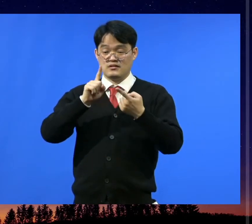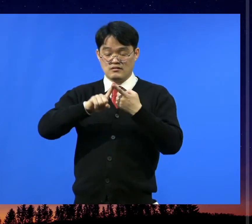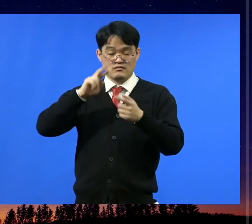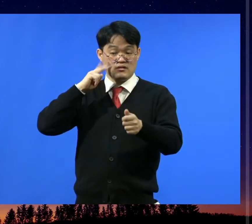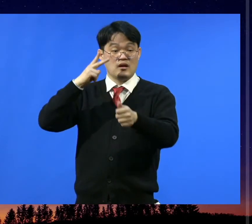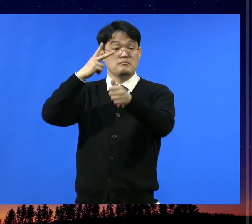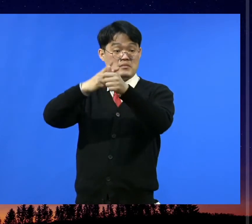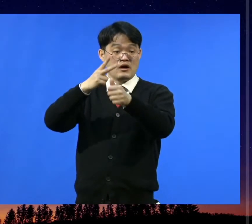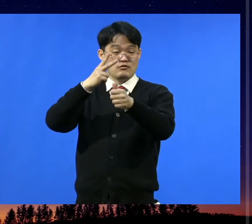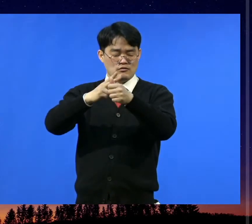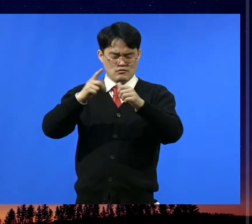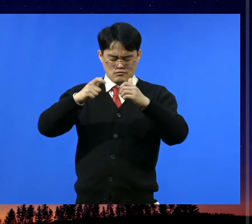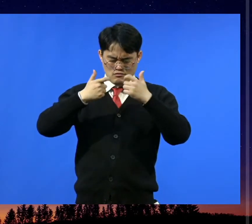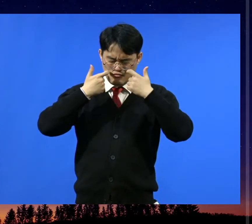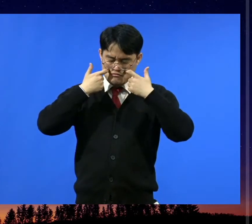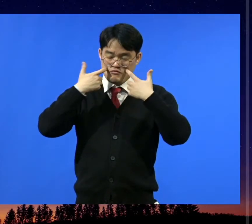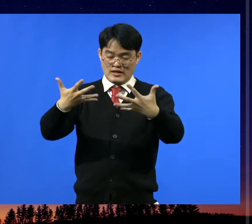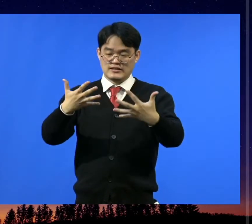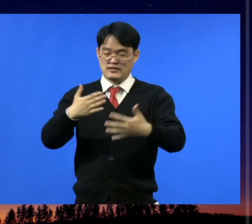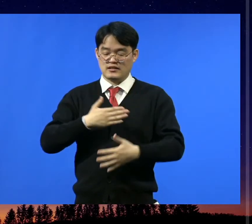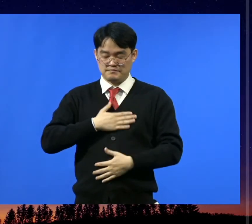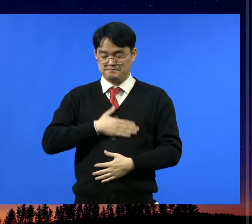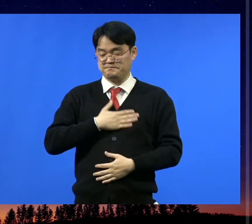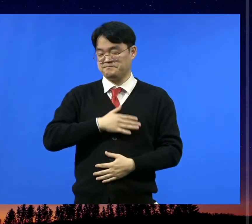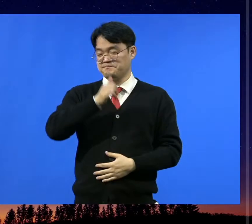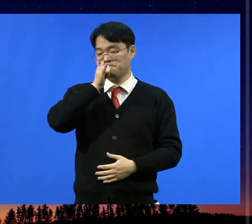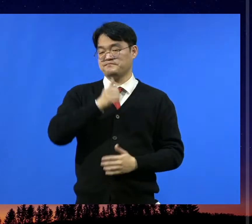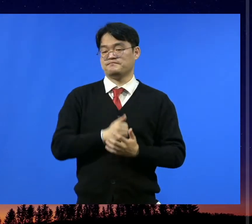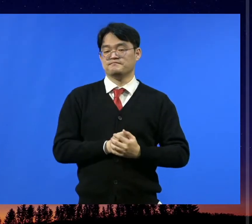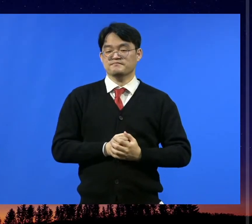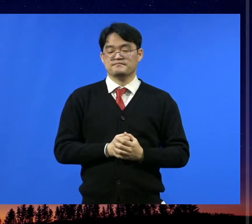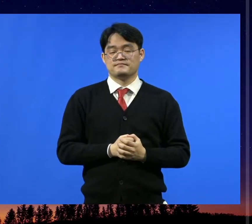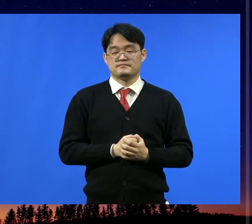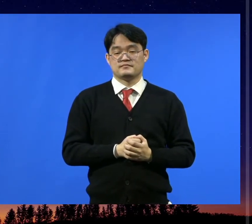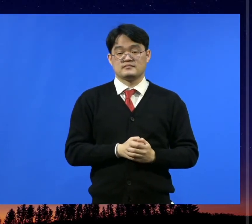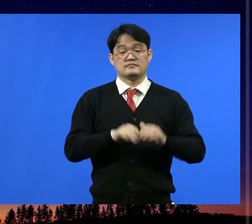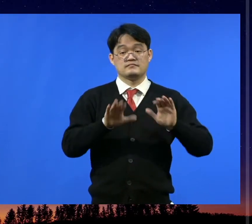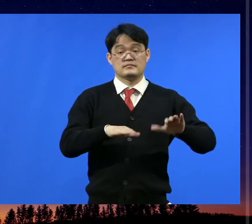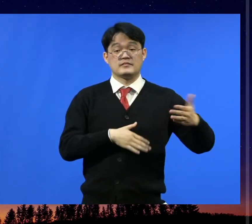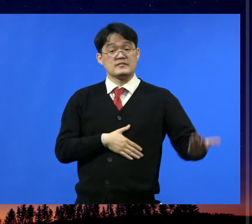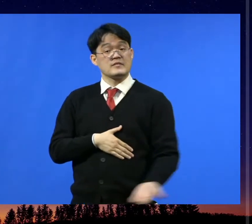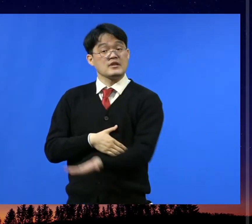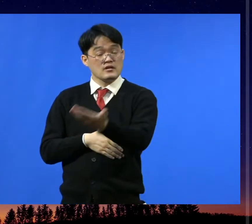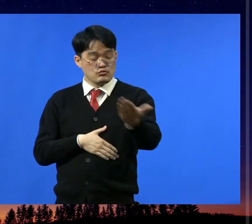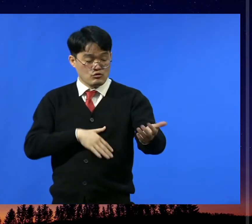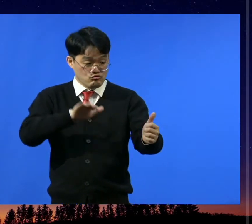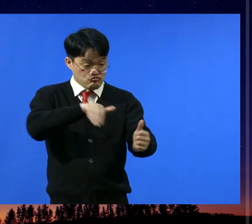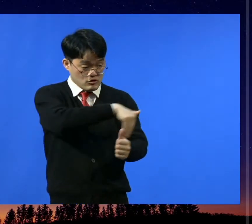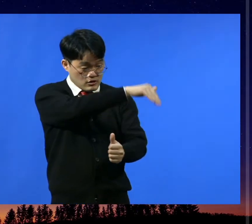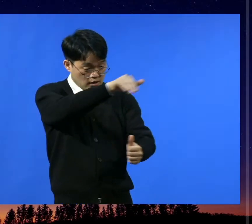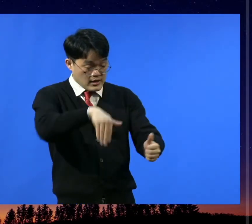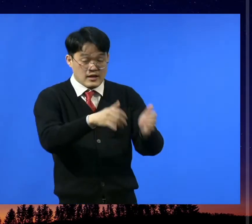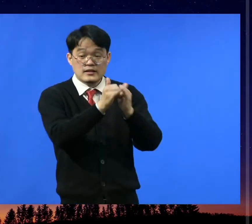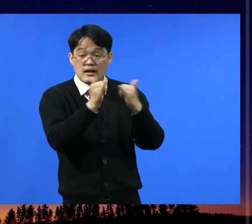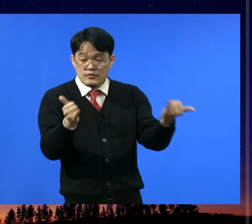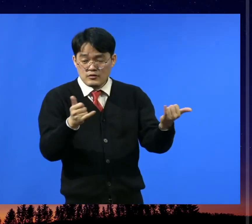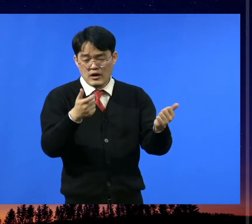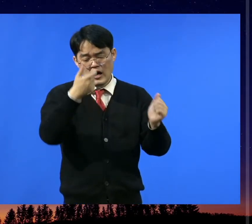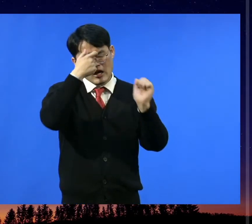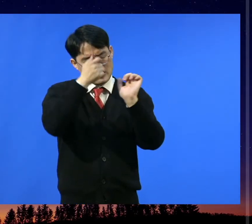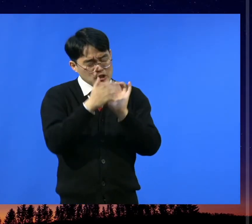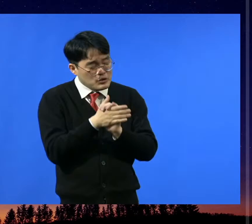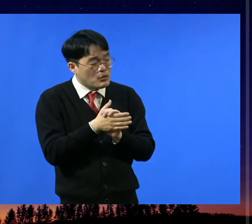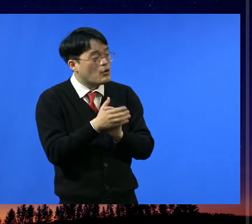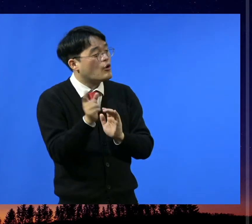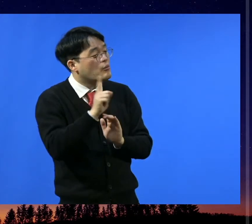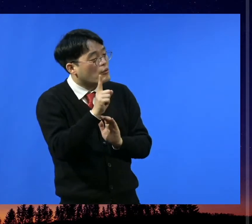기도의 제목을 이제 알리고 있는 것입니다. 오늘도 여러분들 주변에 있는 분들과 기도의 제목을 나눈다면 어떤 기도의 제목을